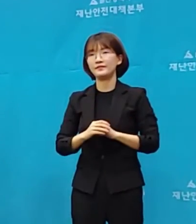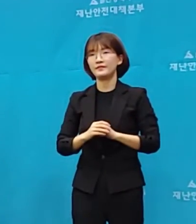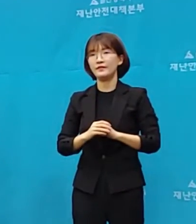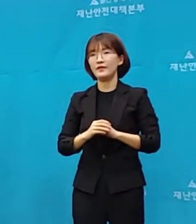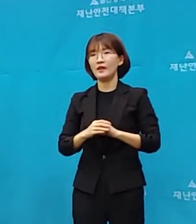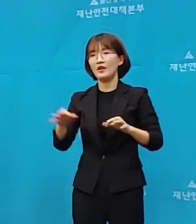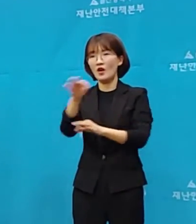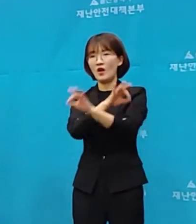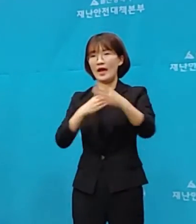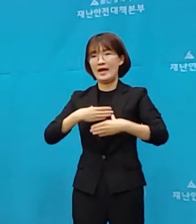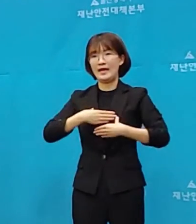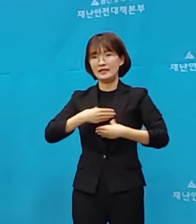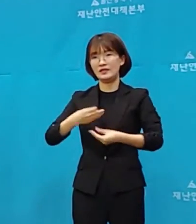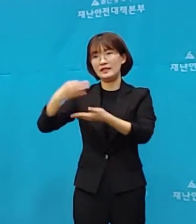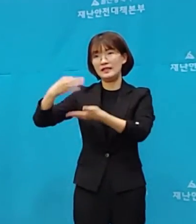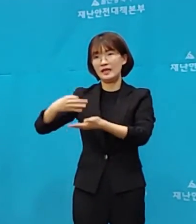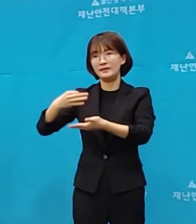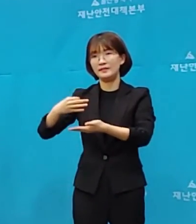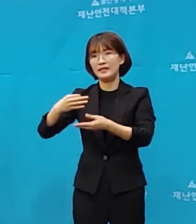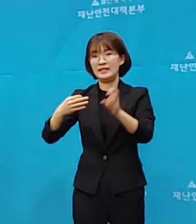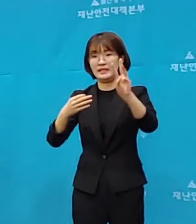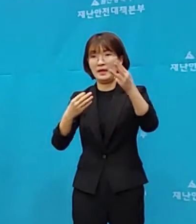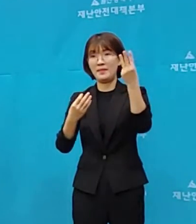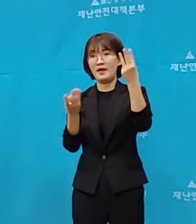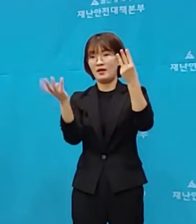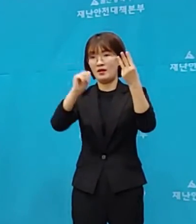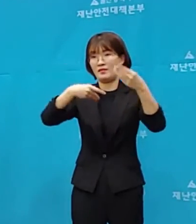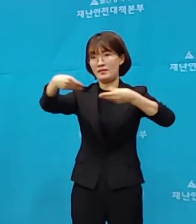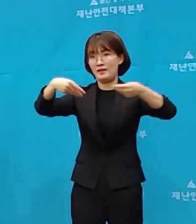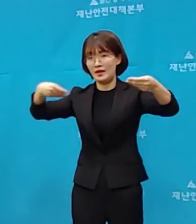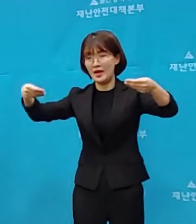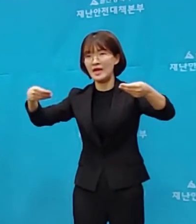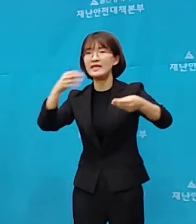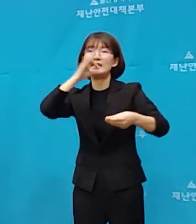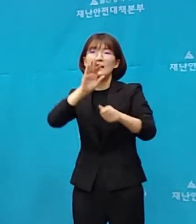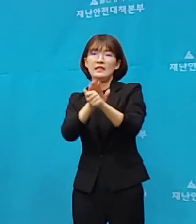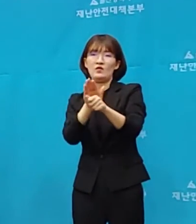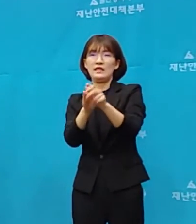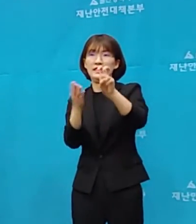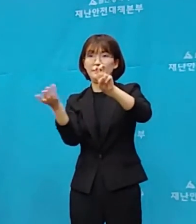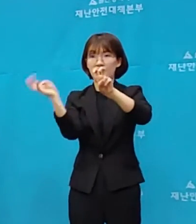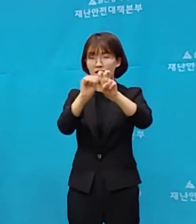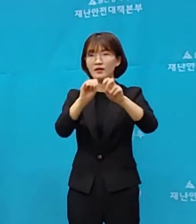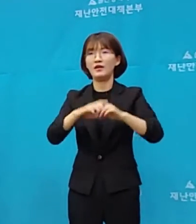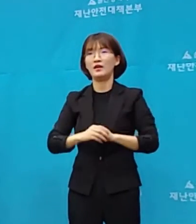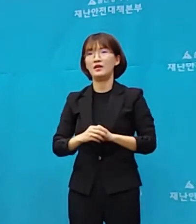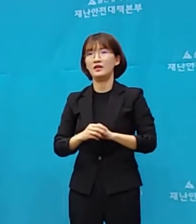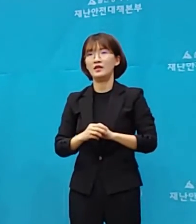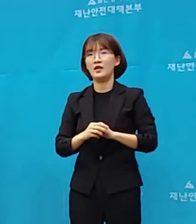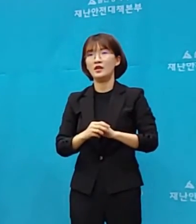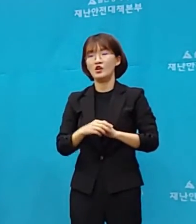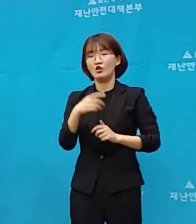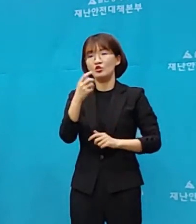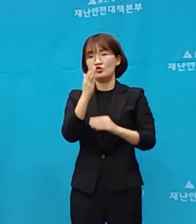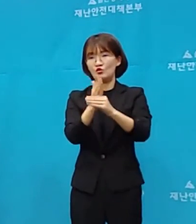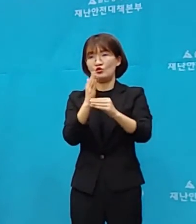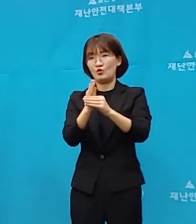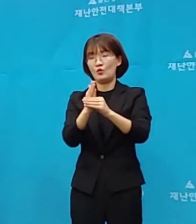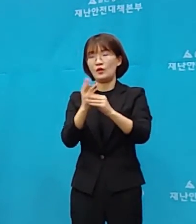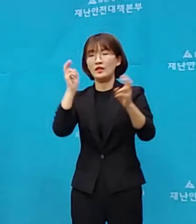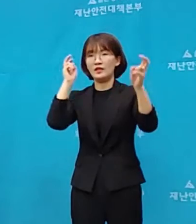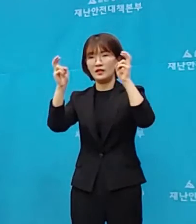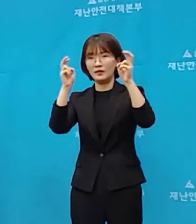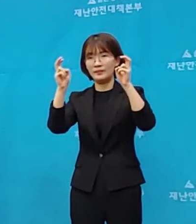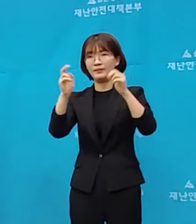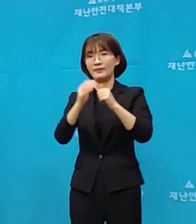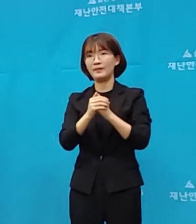소상공인 경영안전자금 300억 원, 융자 지원 20억 원, 중소기업 육성자금 400억